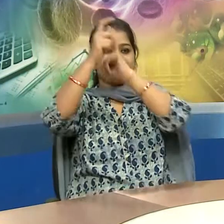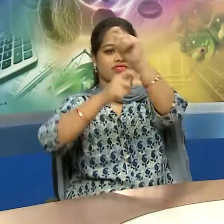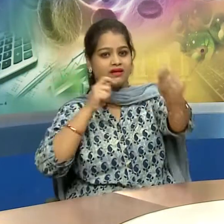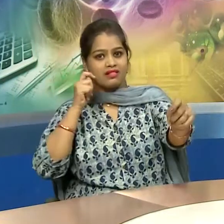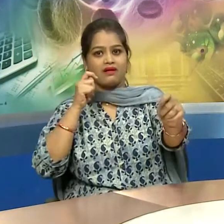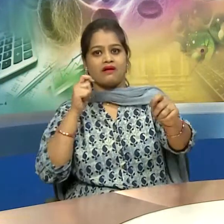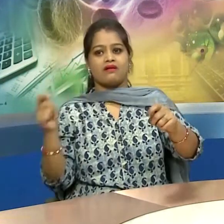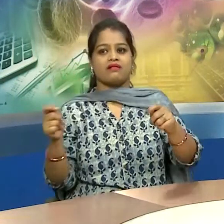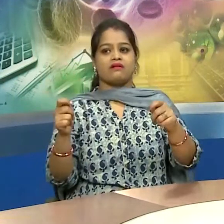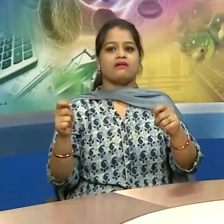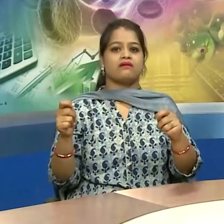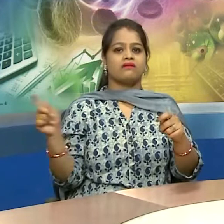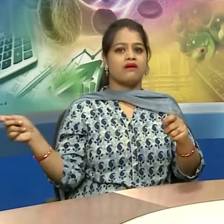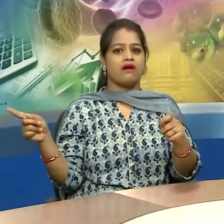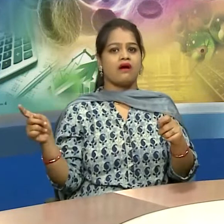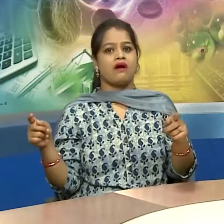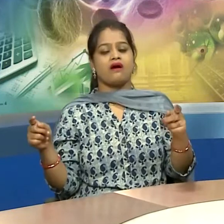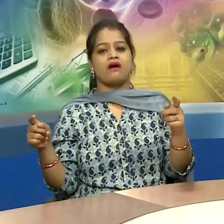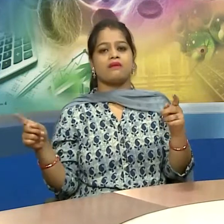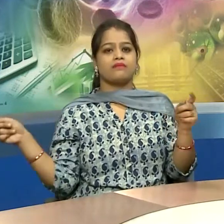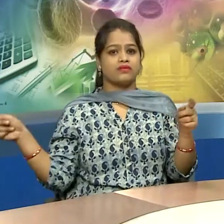खपच्चियों पर खड़ा रहता है,